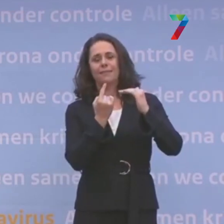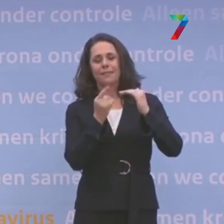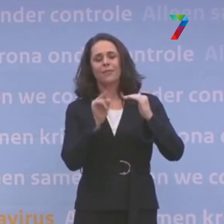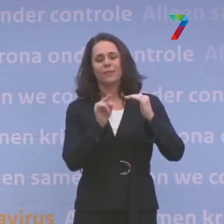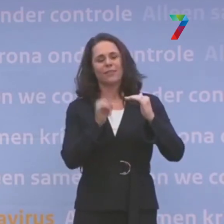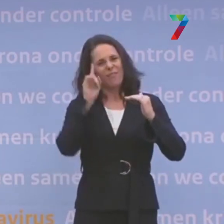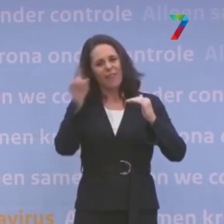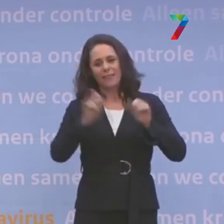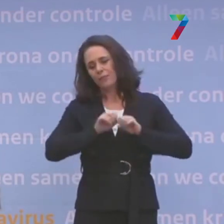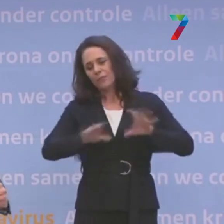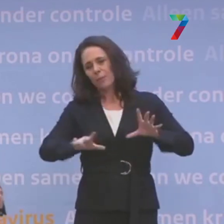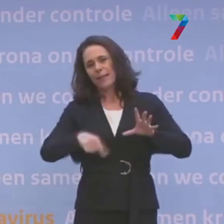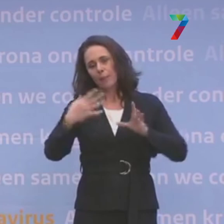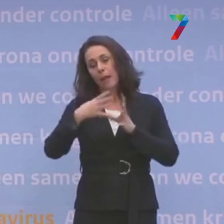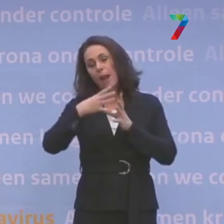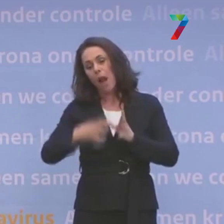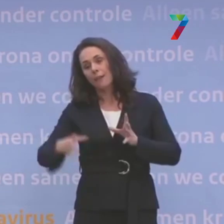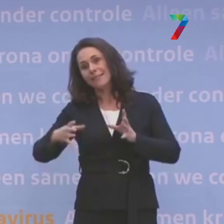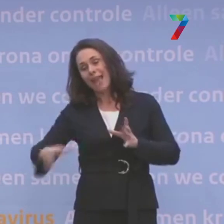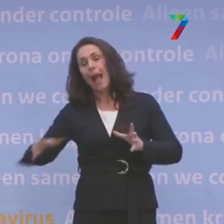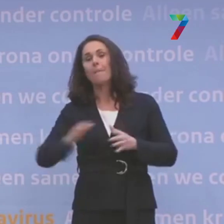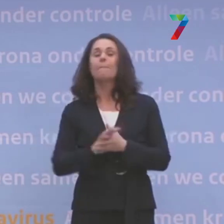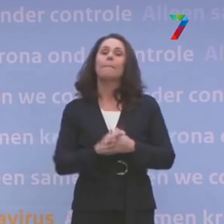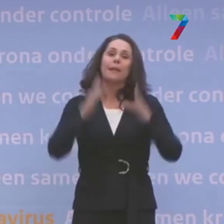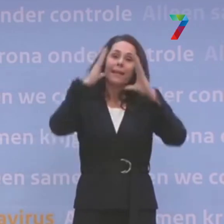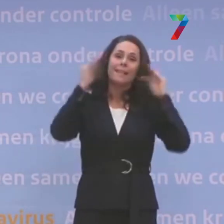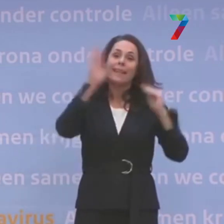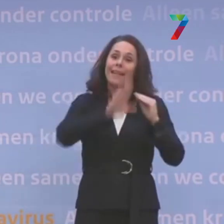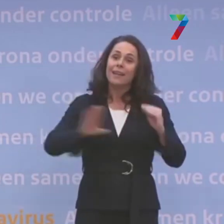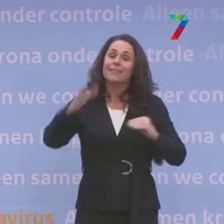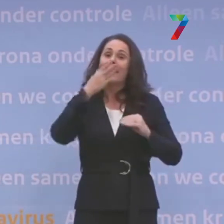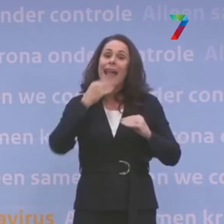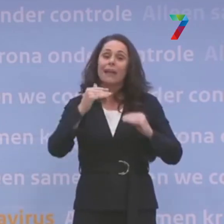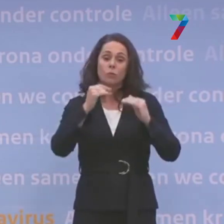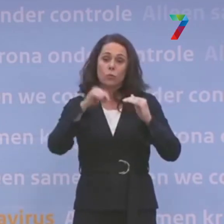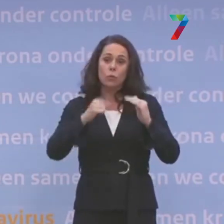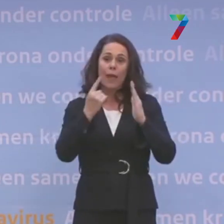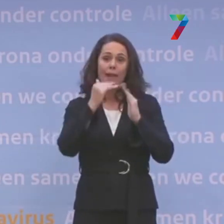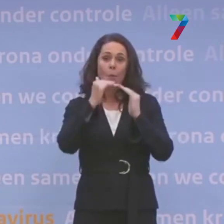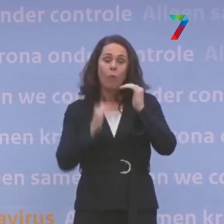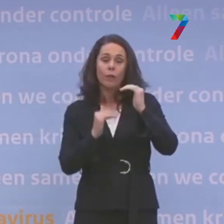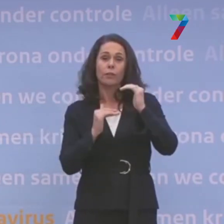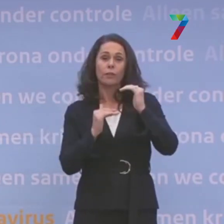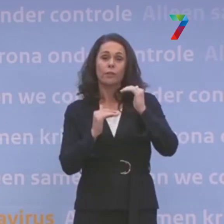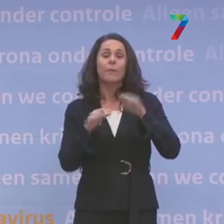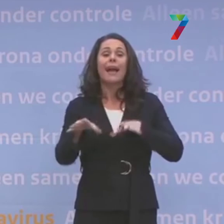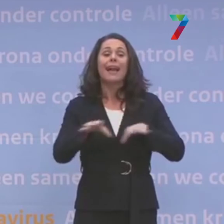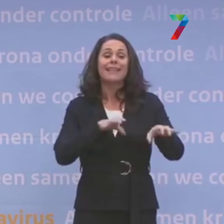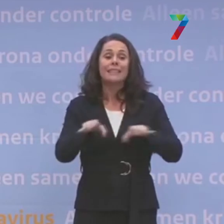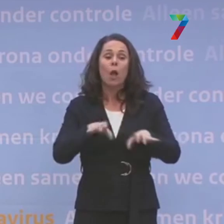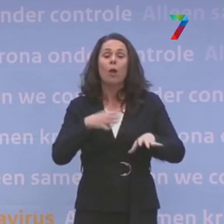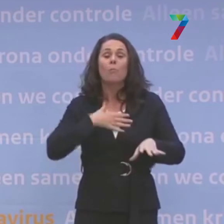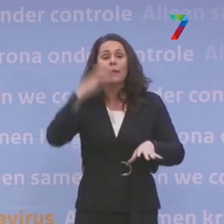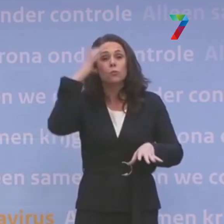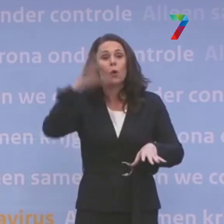in ieder geval de verspreiding langzamer gaat. Nou, die ligt in Nederland, lijkt het nu onder de 1, maar het risico is natuurlijk, dat is exact mijn zorg